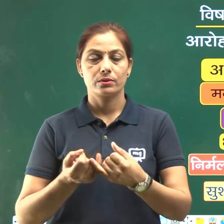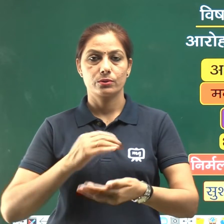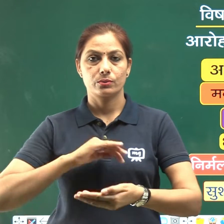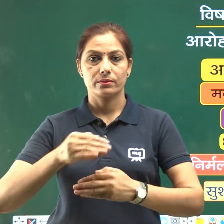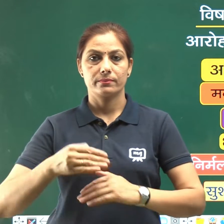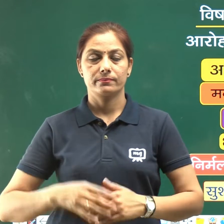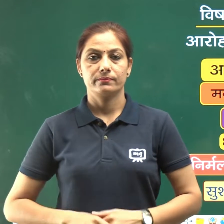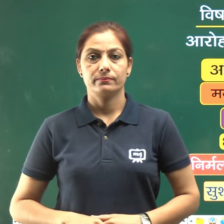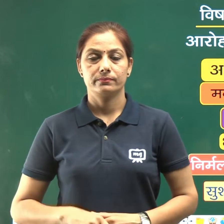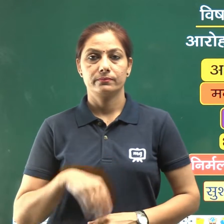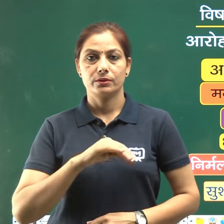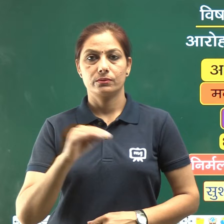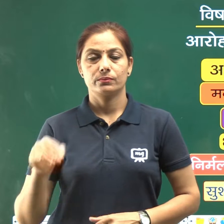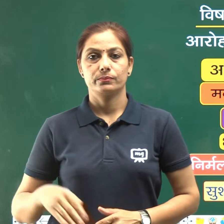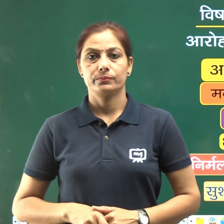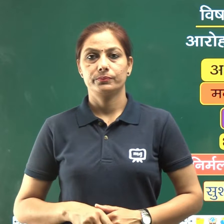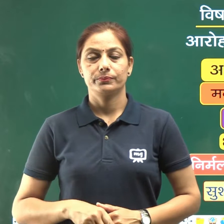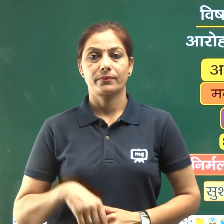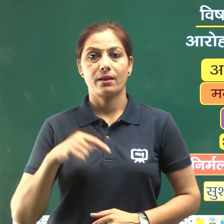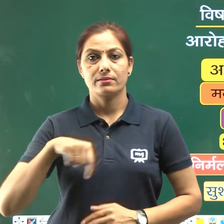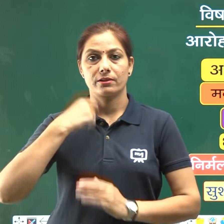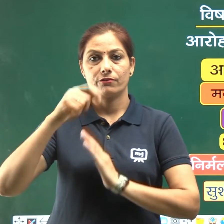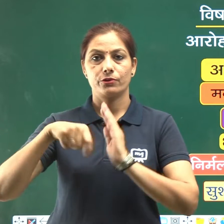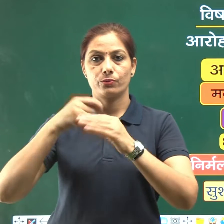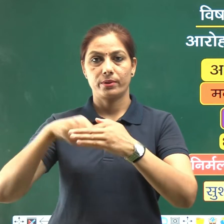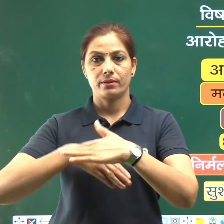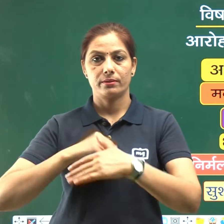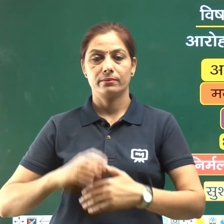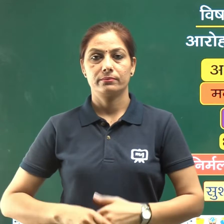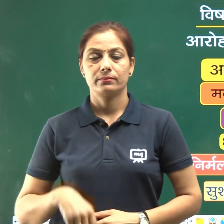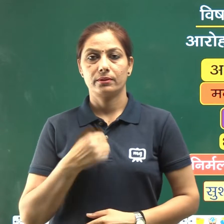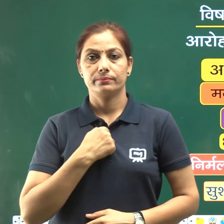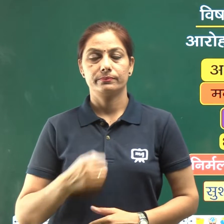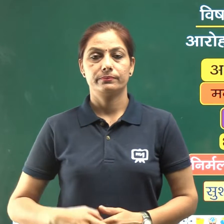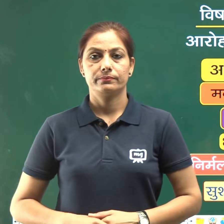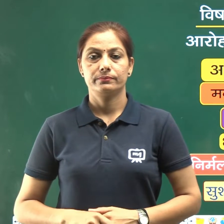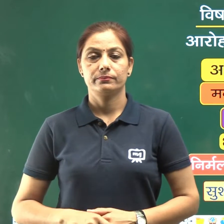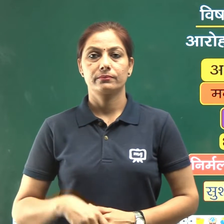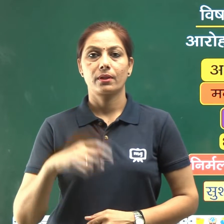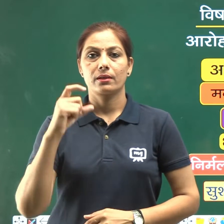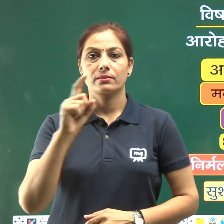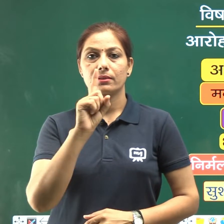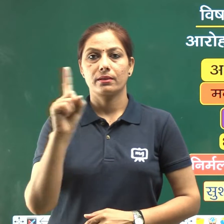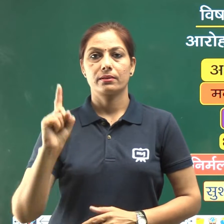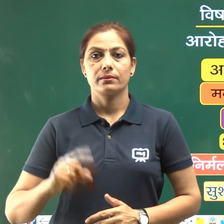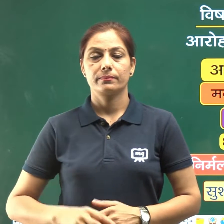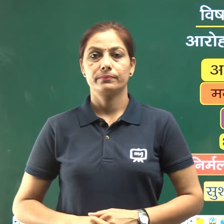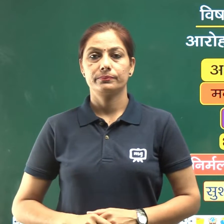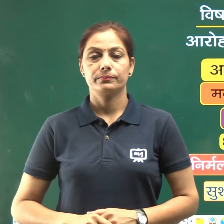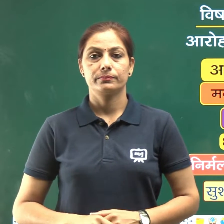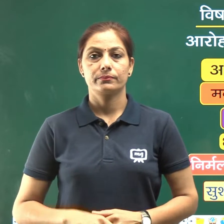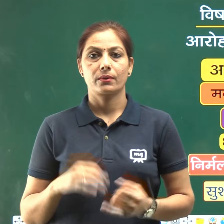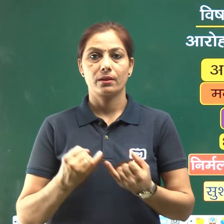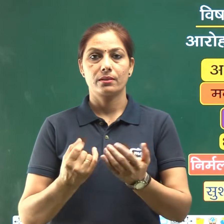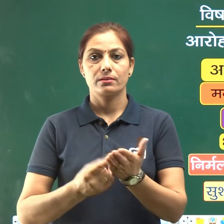चौधरी। बच्चों, आज के वीडियो में हम कक्षा 11 की